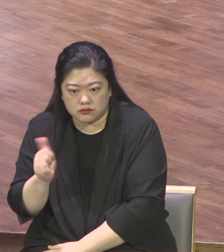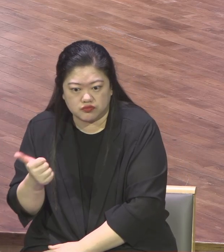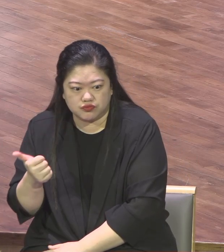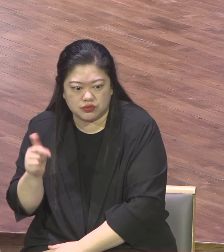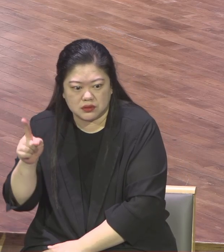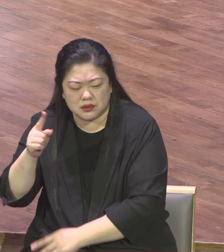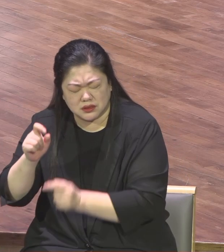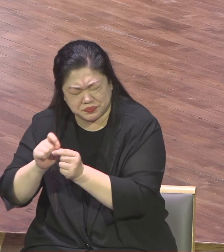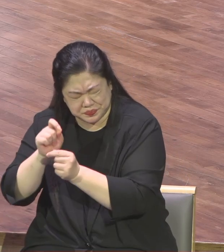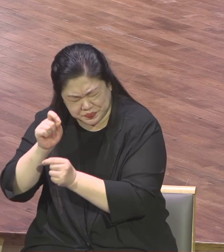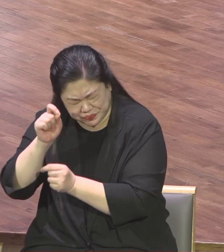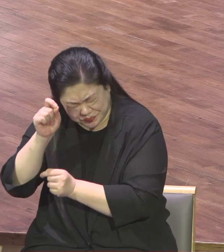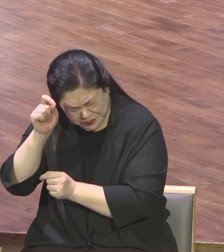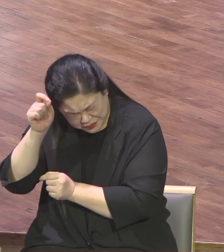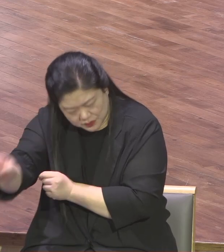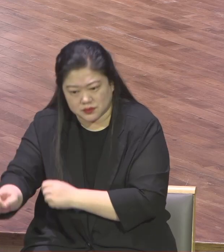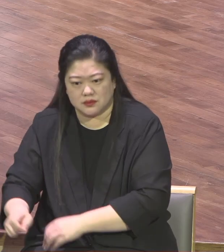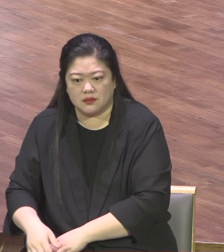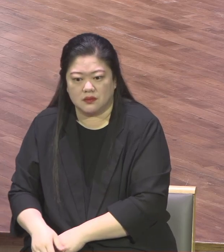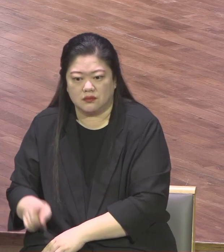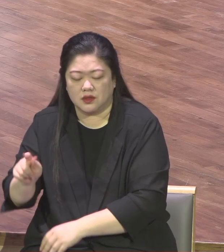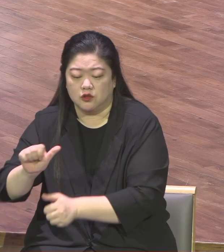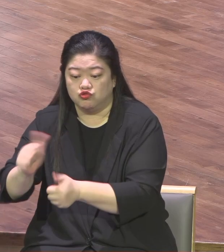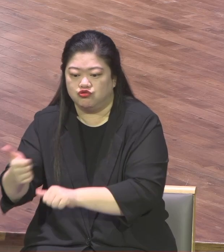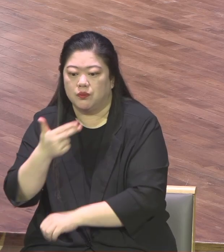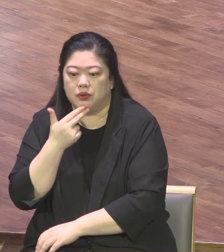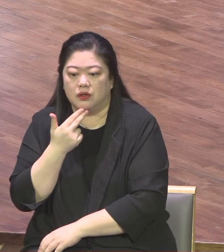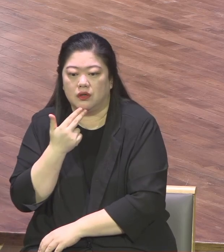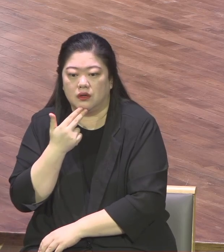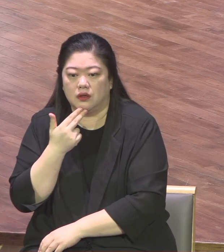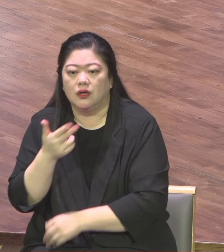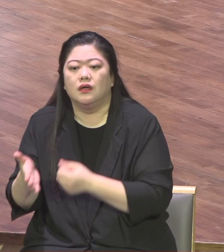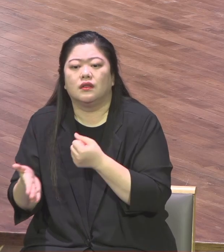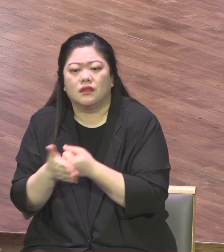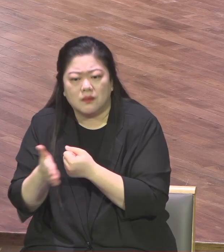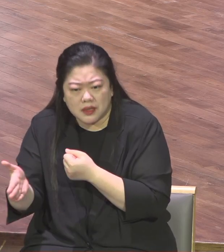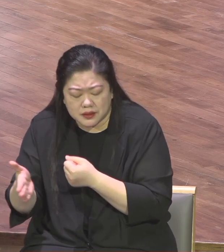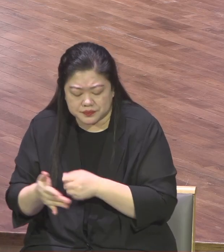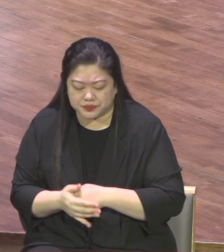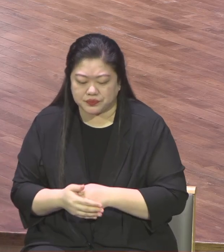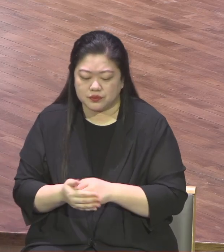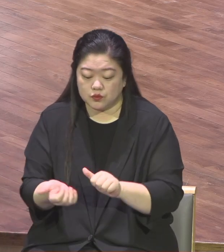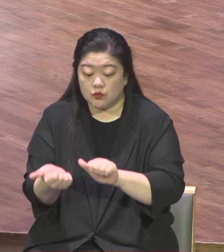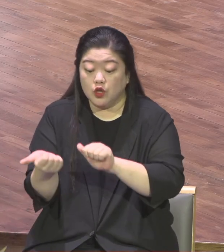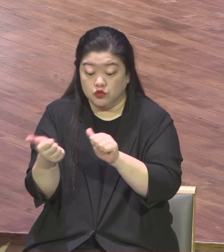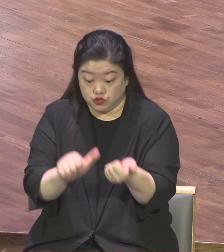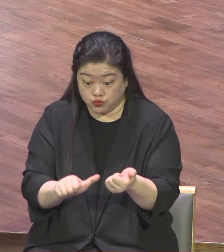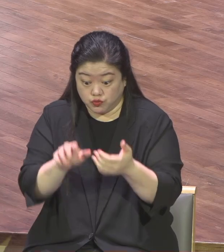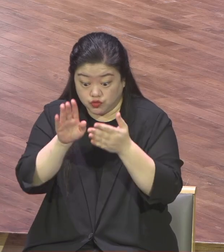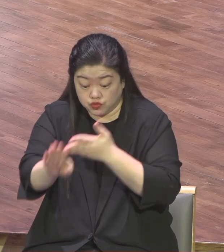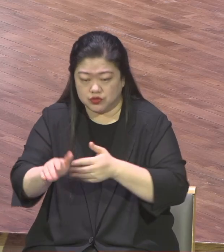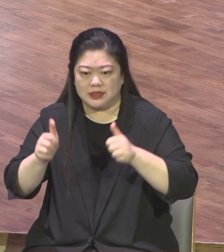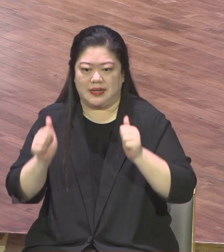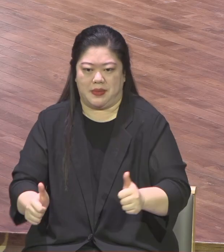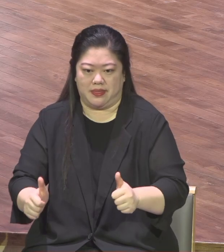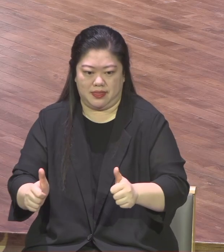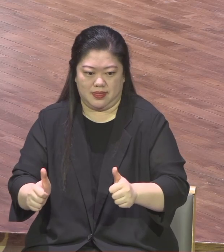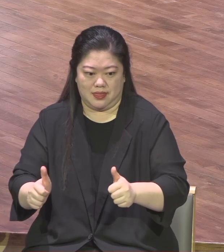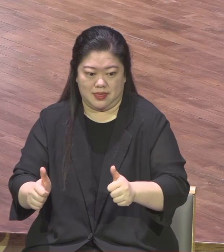영혼이. 그거를 잘 보신 자들은 모른다 말. 그래서 죽음 이후에는 심판이 있습니다.